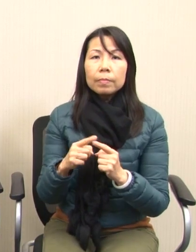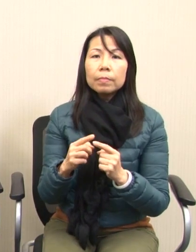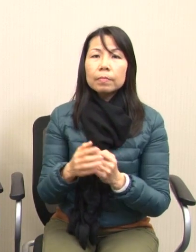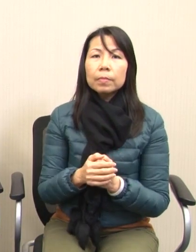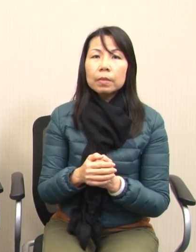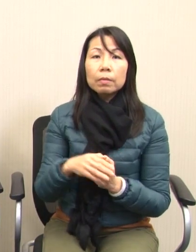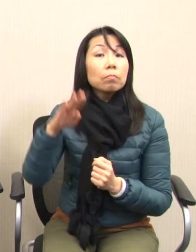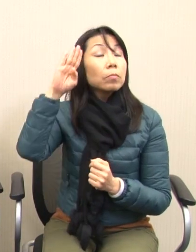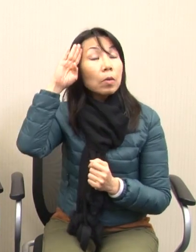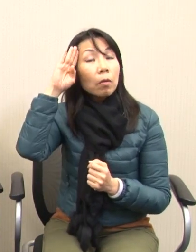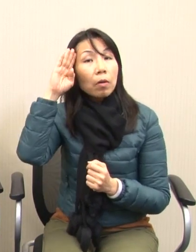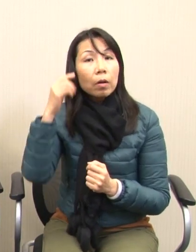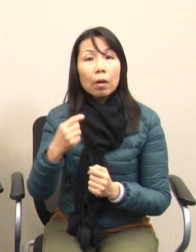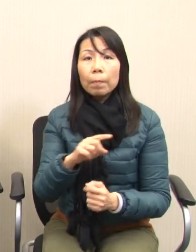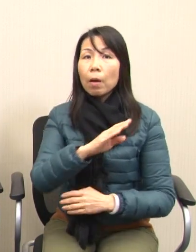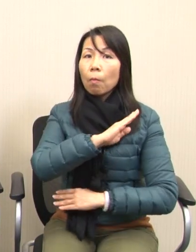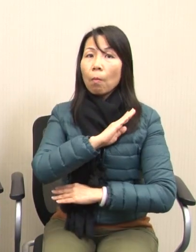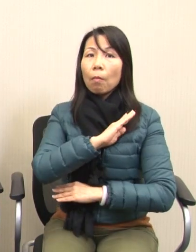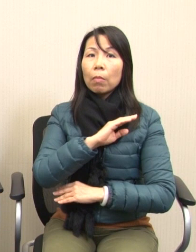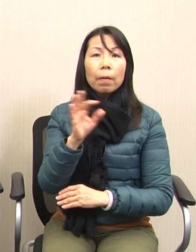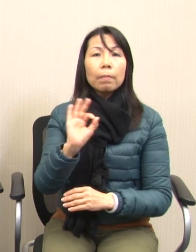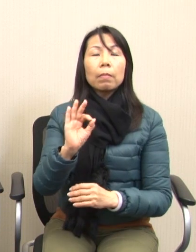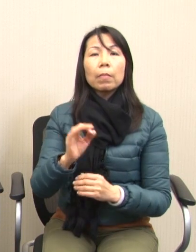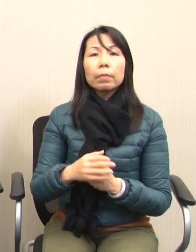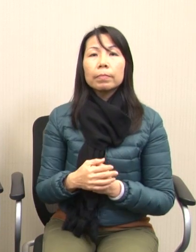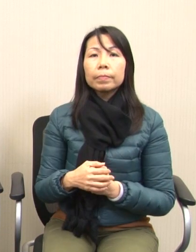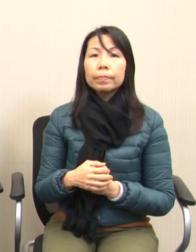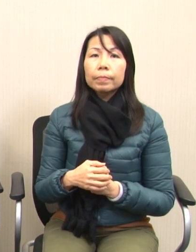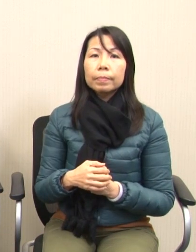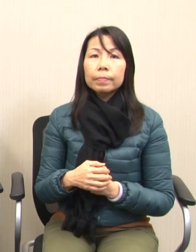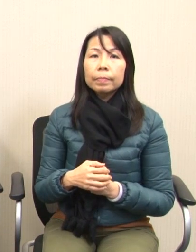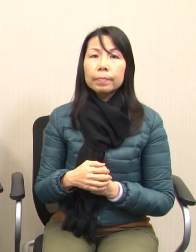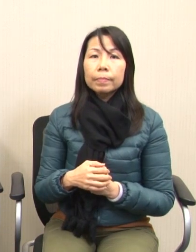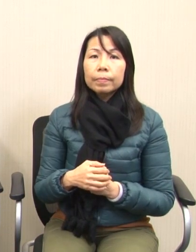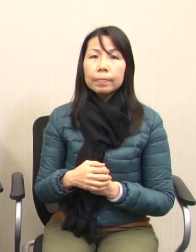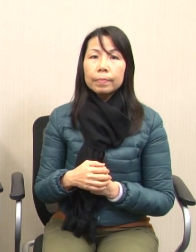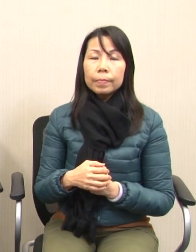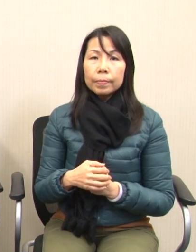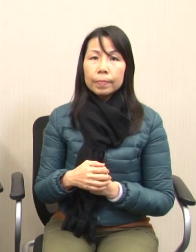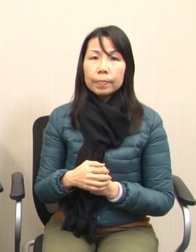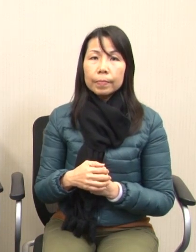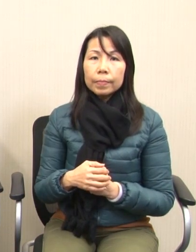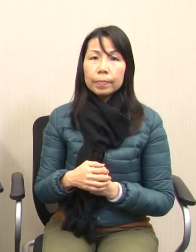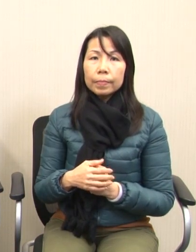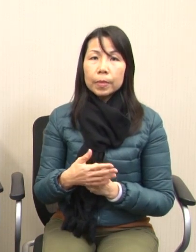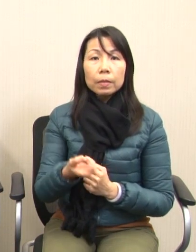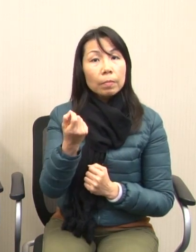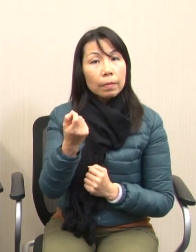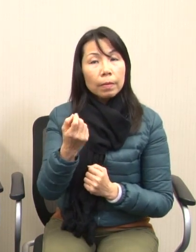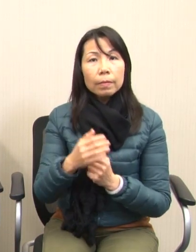it's not my cup of tea， 我不喝這杯茶，不簡單，不簡